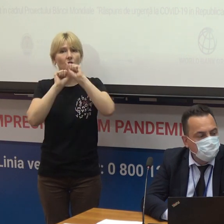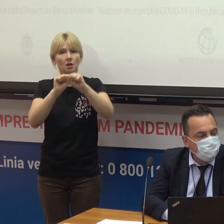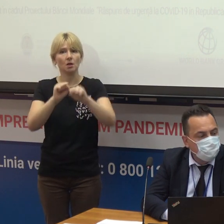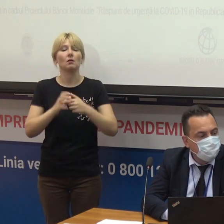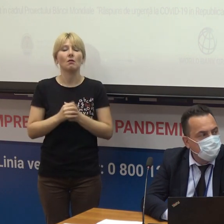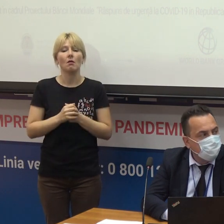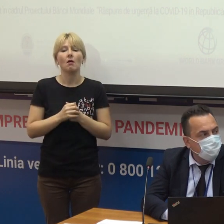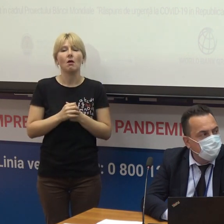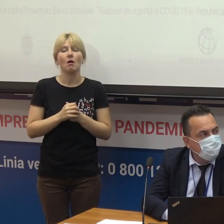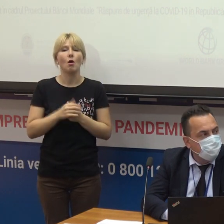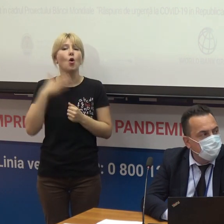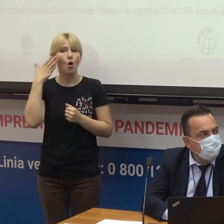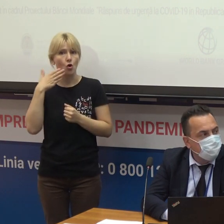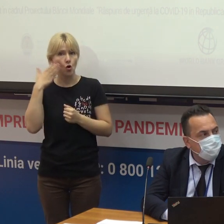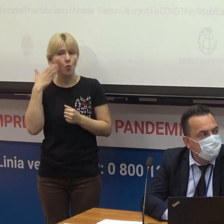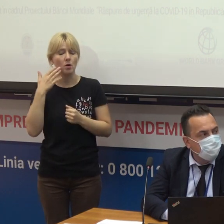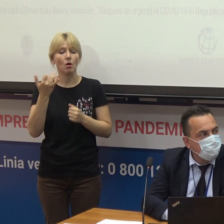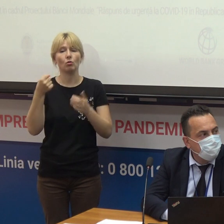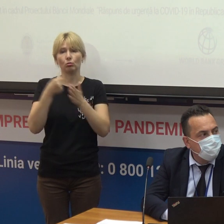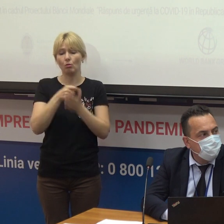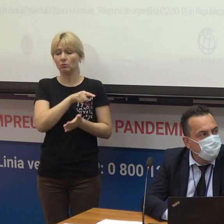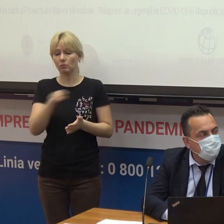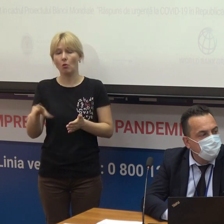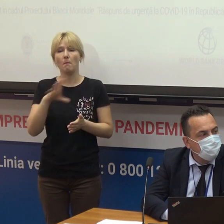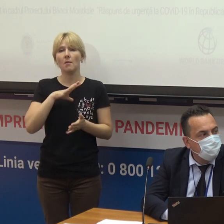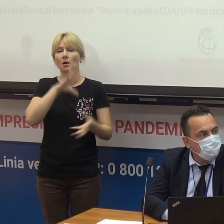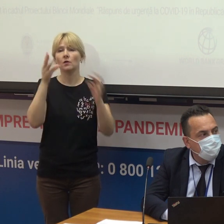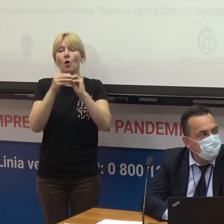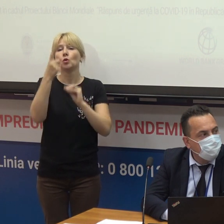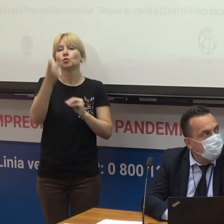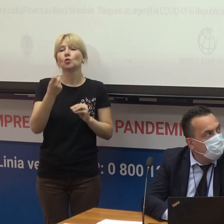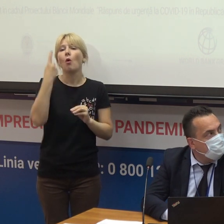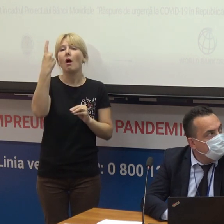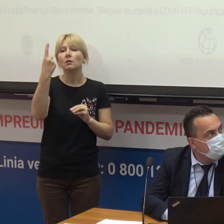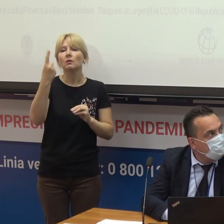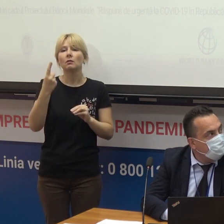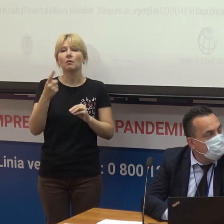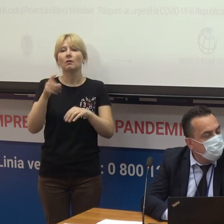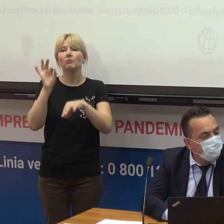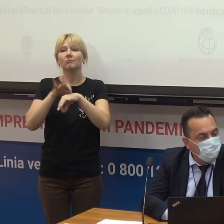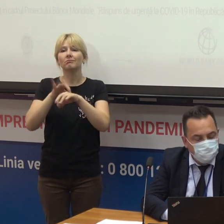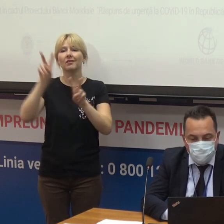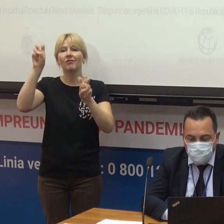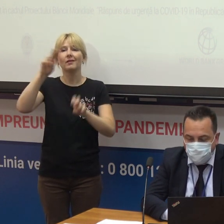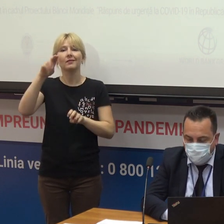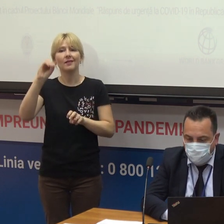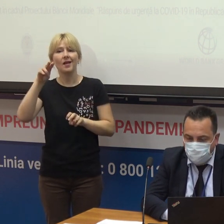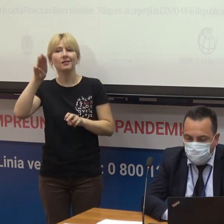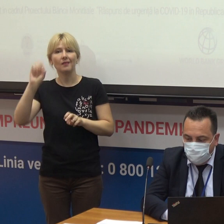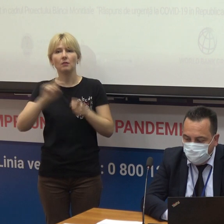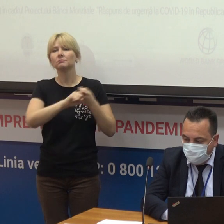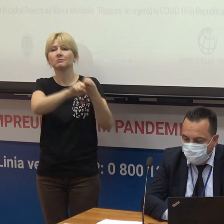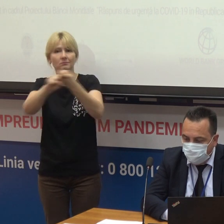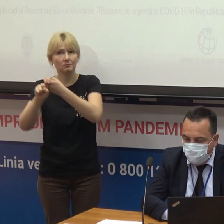România, respectiv până la moment au fost confirmate 101 tulpini varianta Delta, virale Delta, ceea